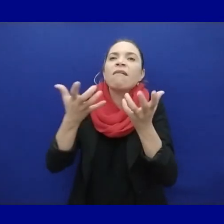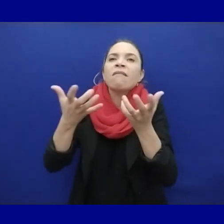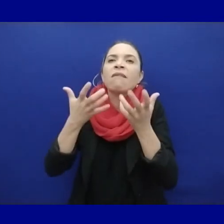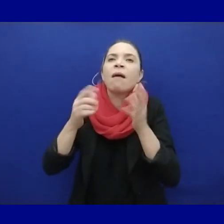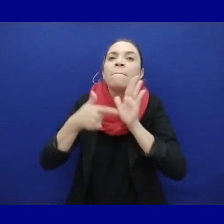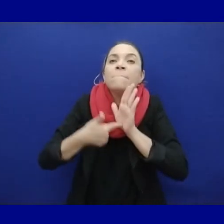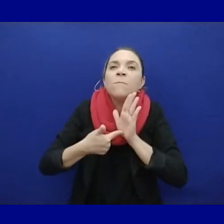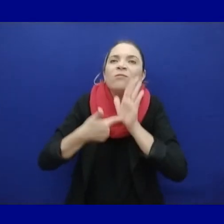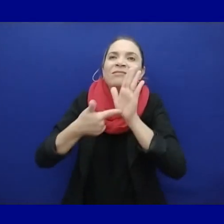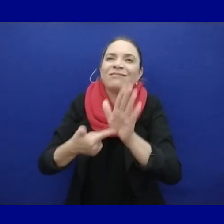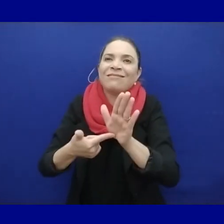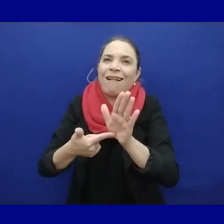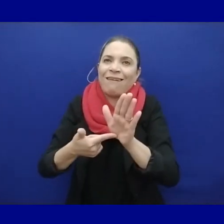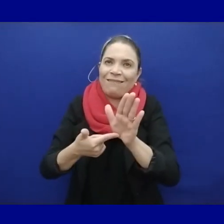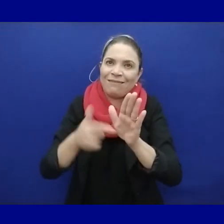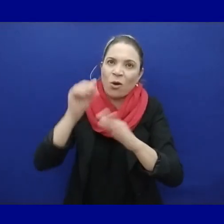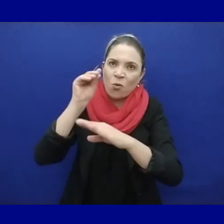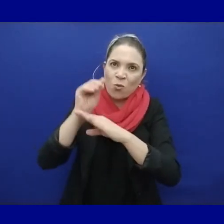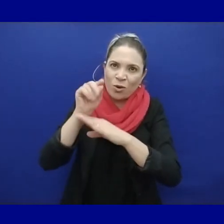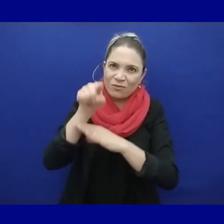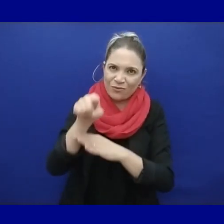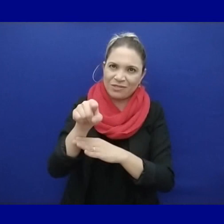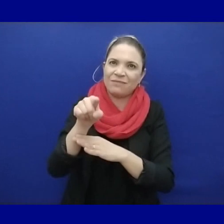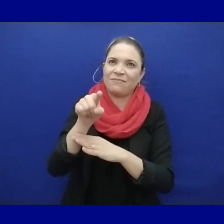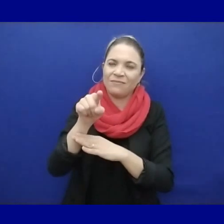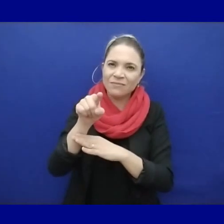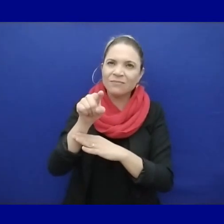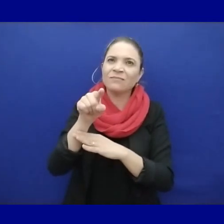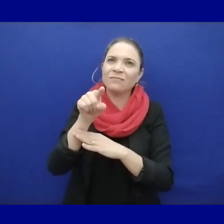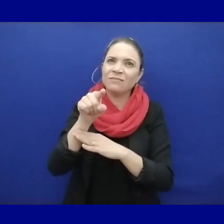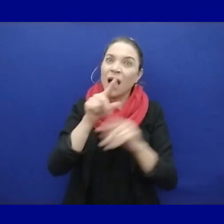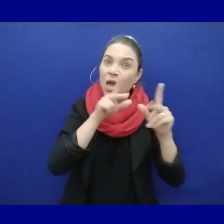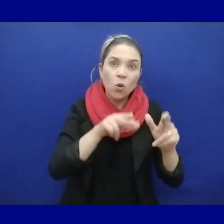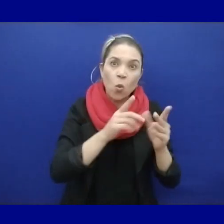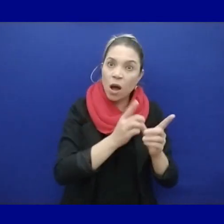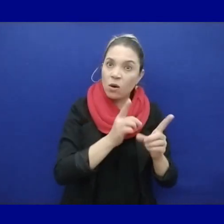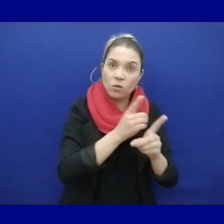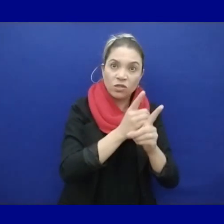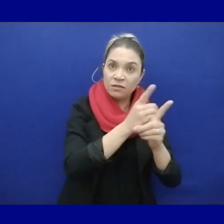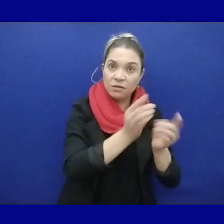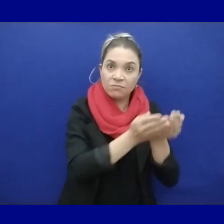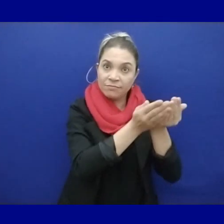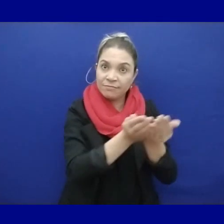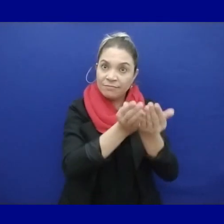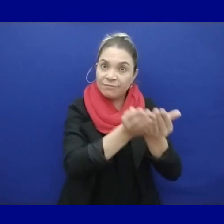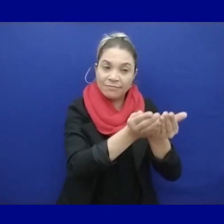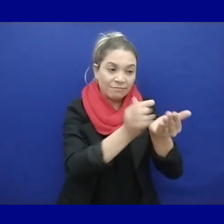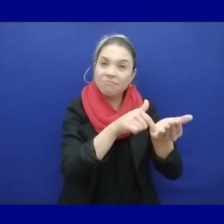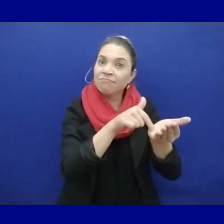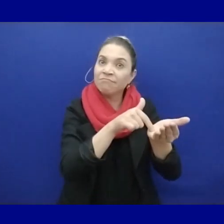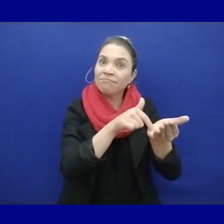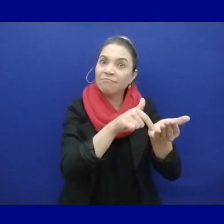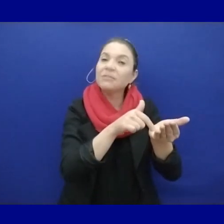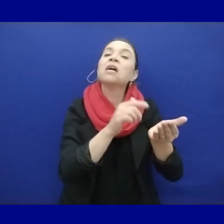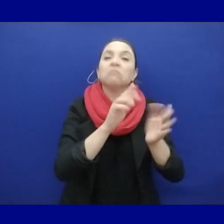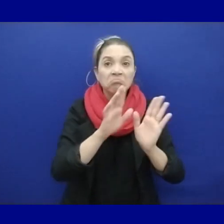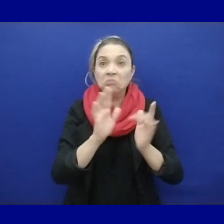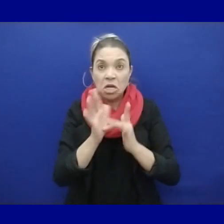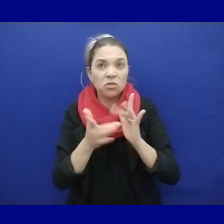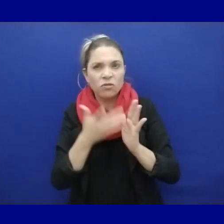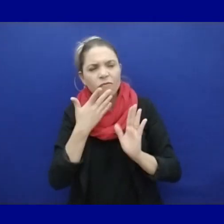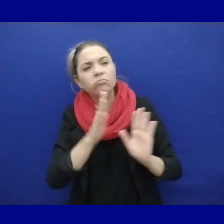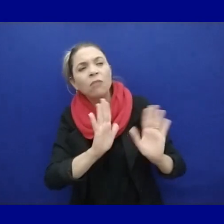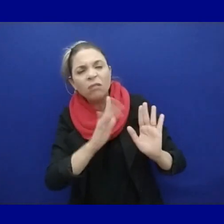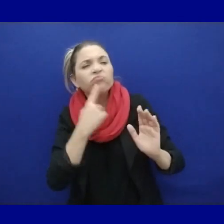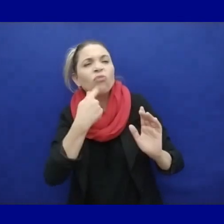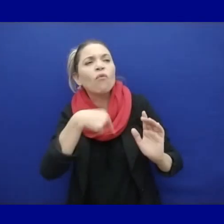essa situação, segundo o que o texto bíblico mostra, apresentar os planos do Pai aos discípulos. Queria mostrar-lhes